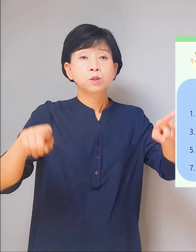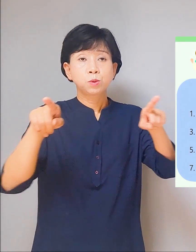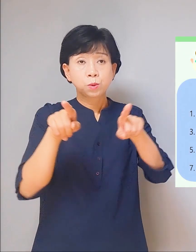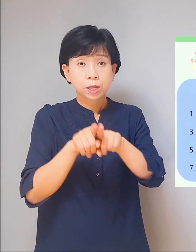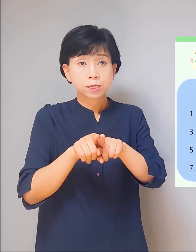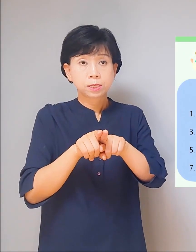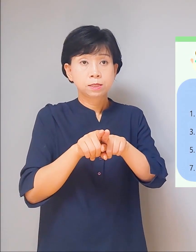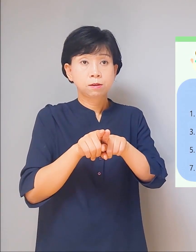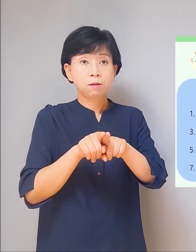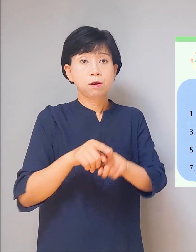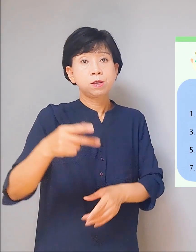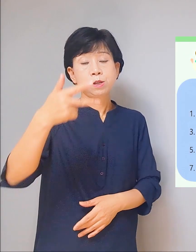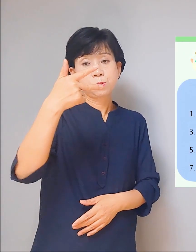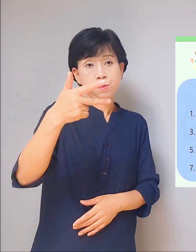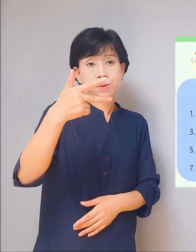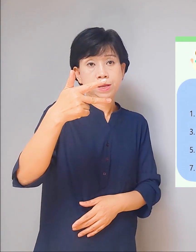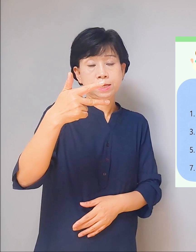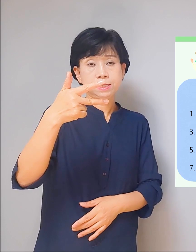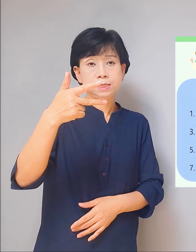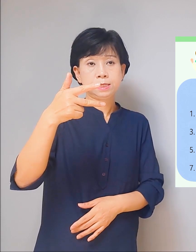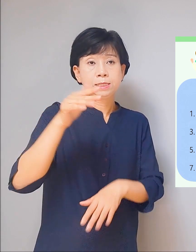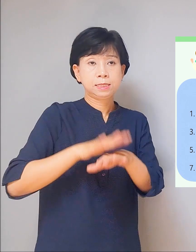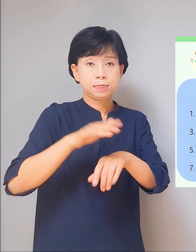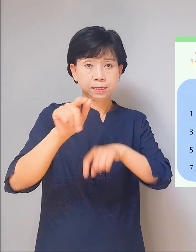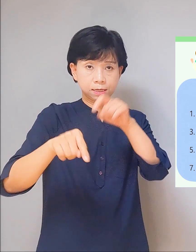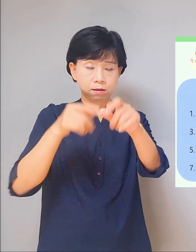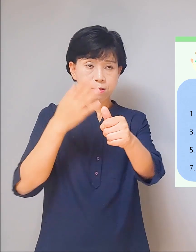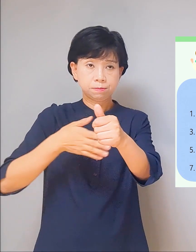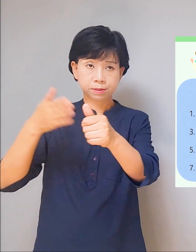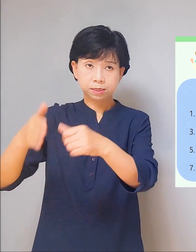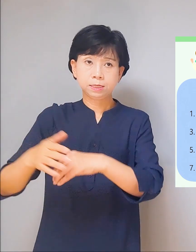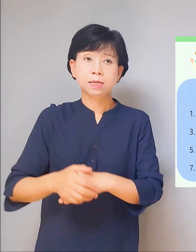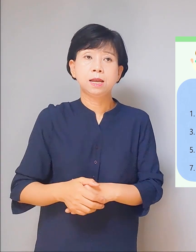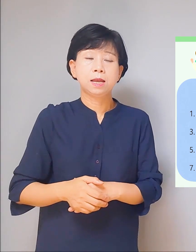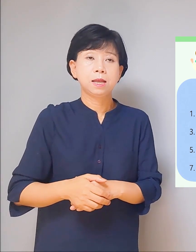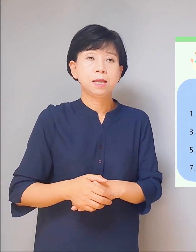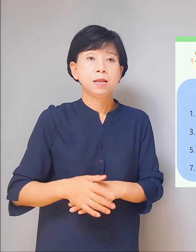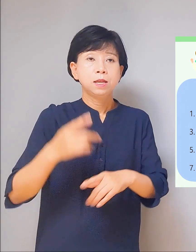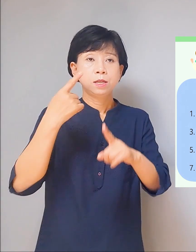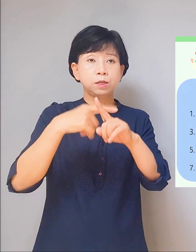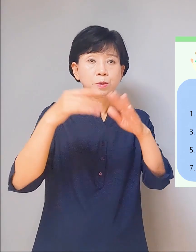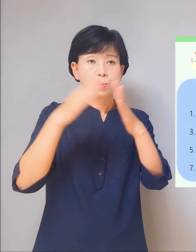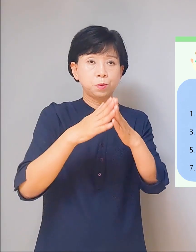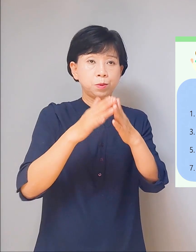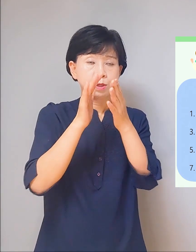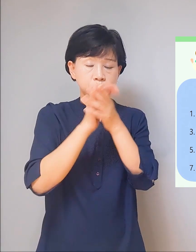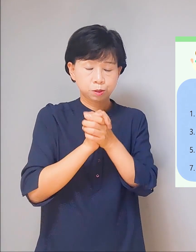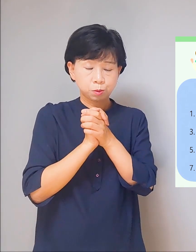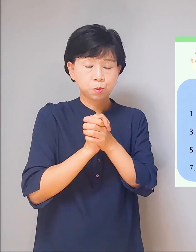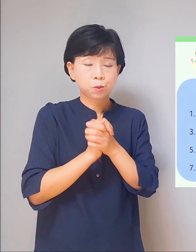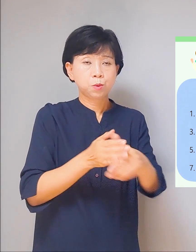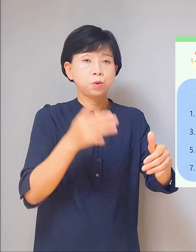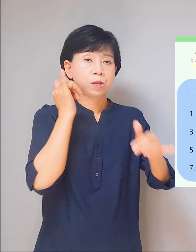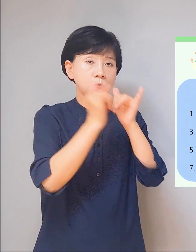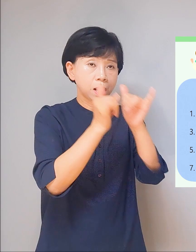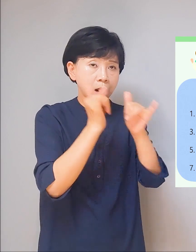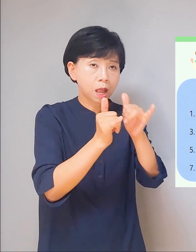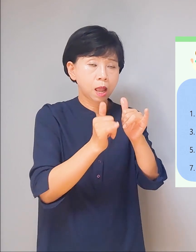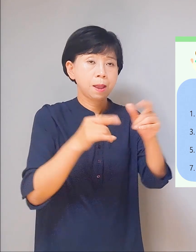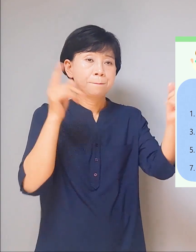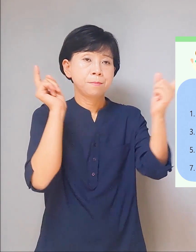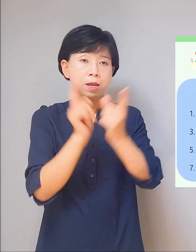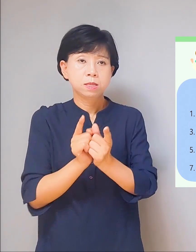합시다. VIP 기도하기, 교회 초청하기, 연락해보기, 미인해주기, 새가족